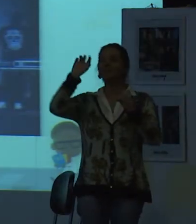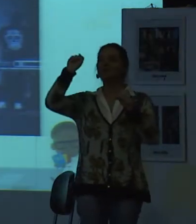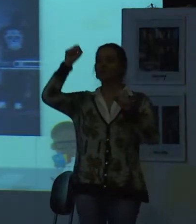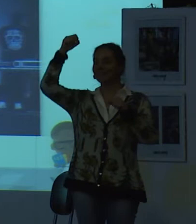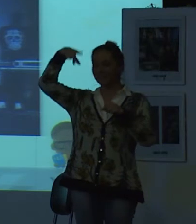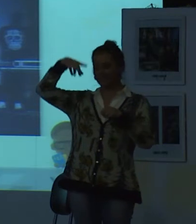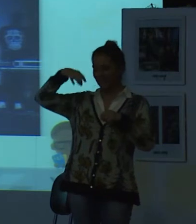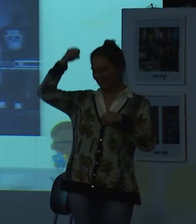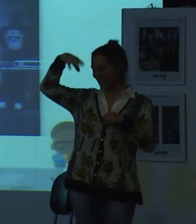Por favor, a luz.